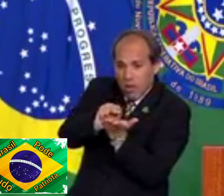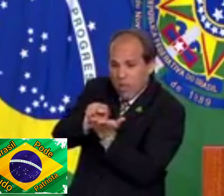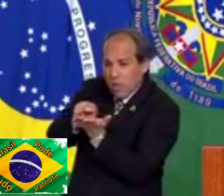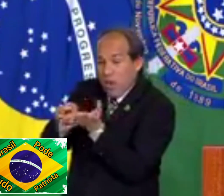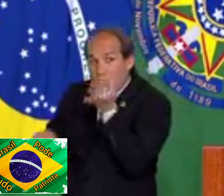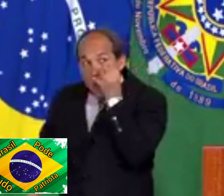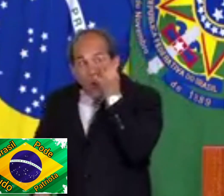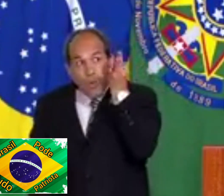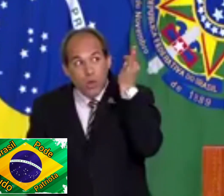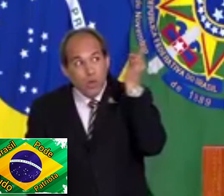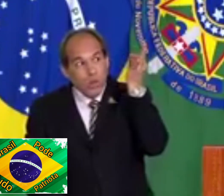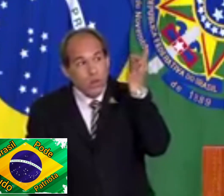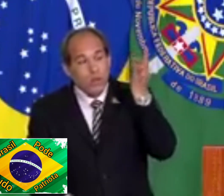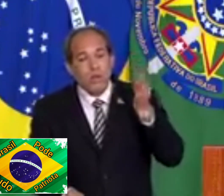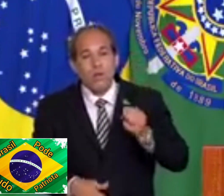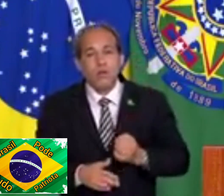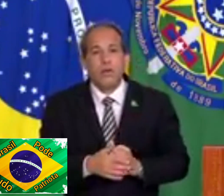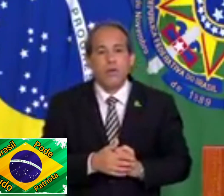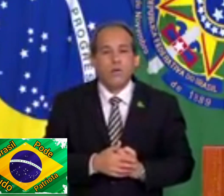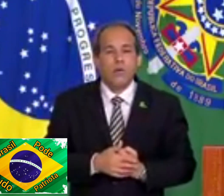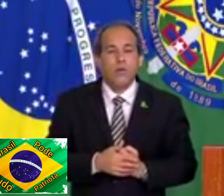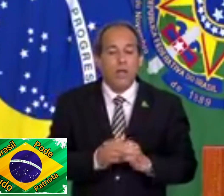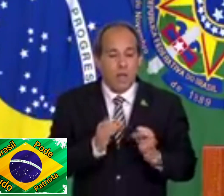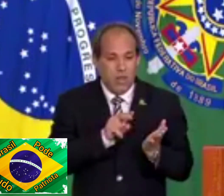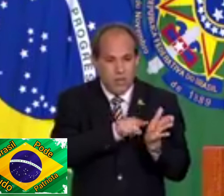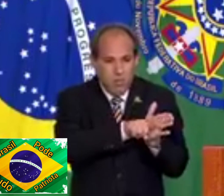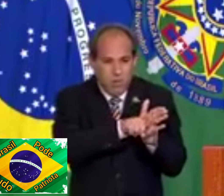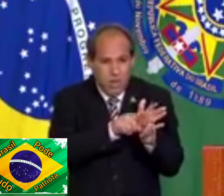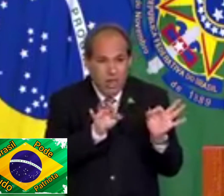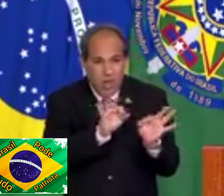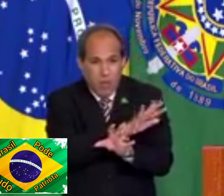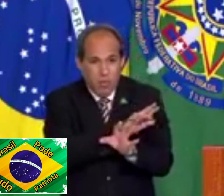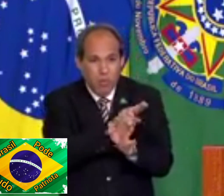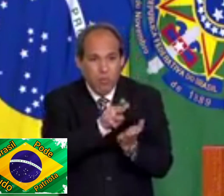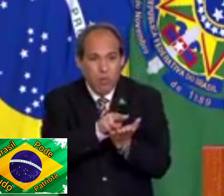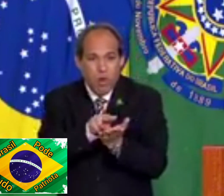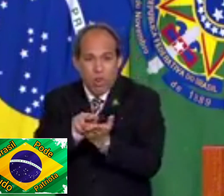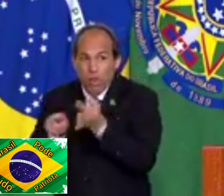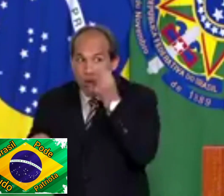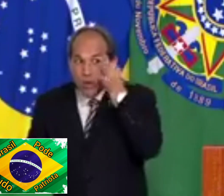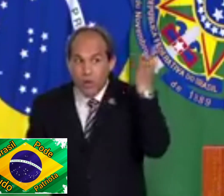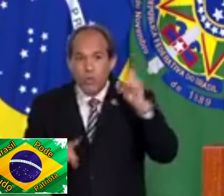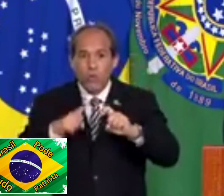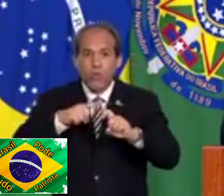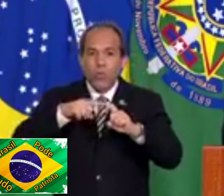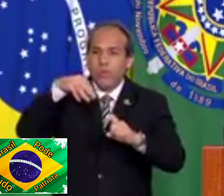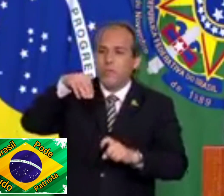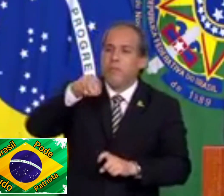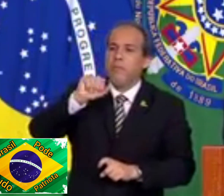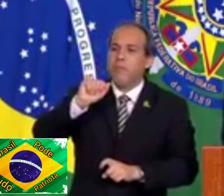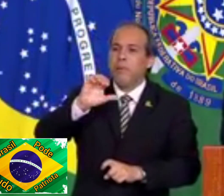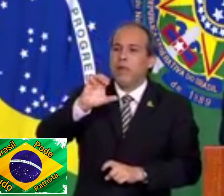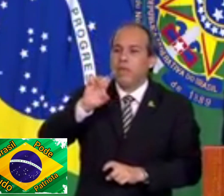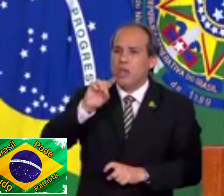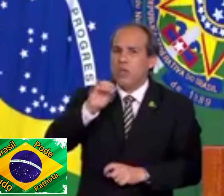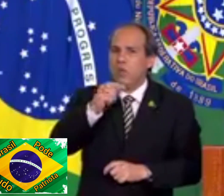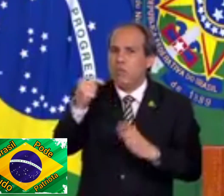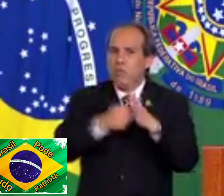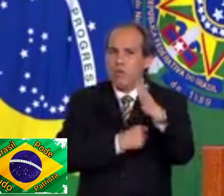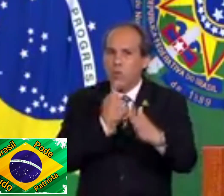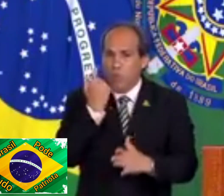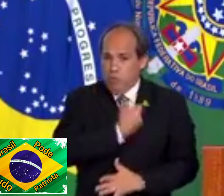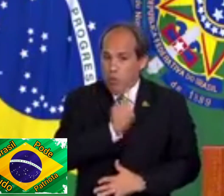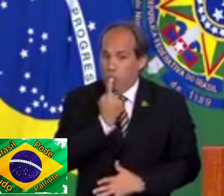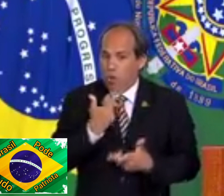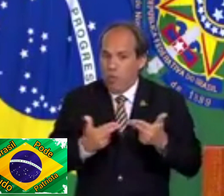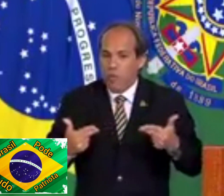lado, o doutor Macedo falou uma coisa que me abalou. Vamos